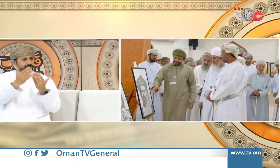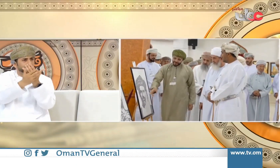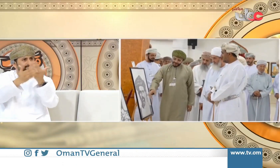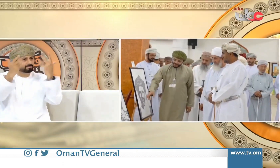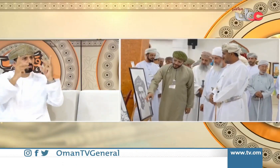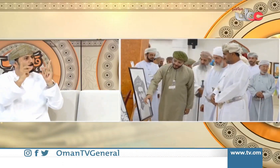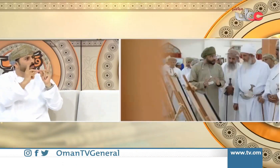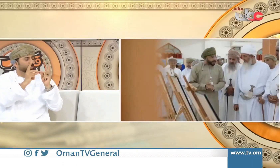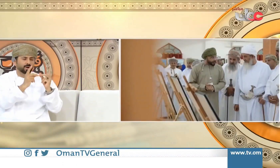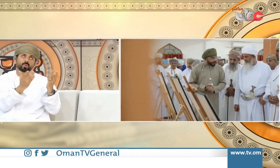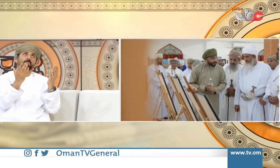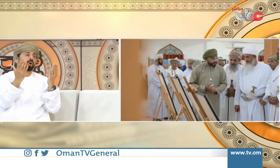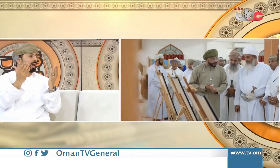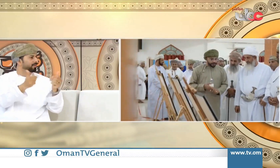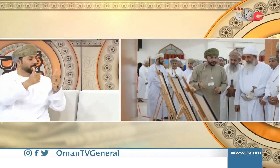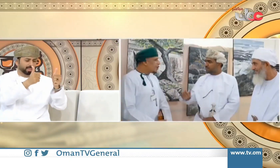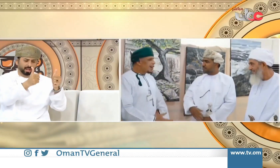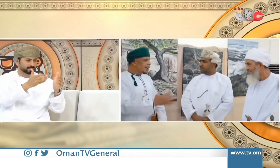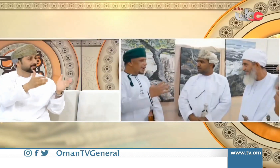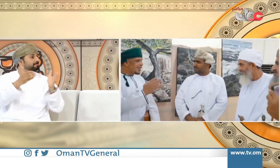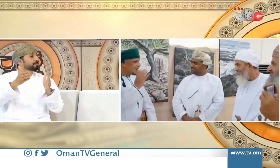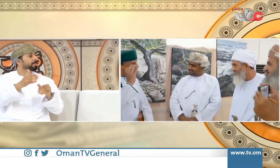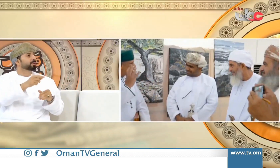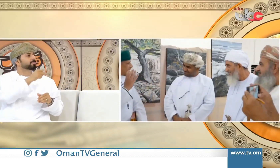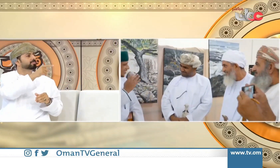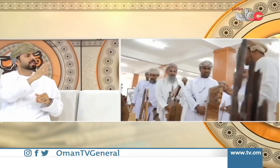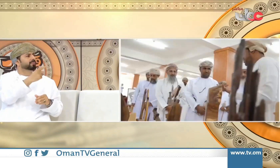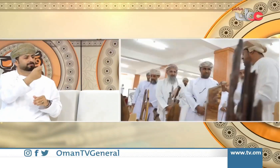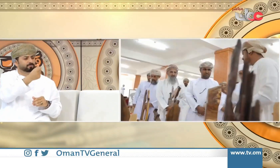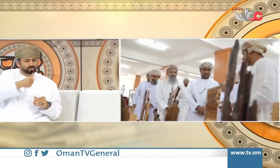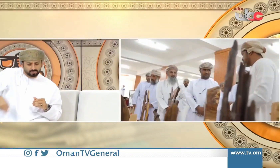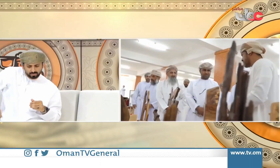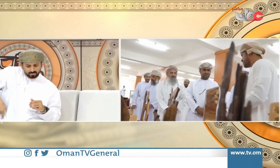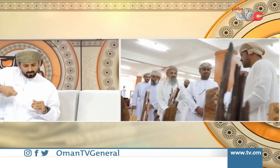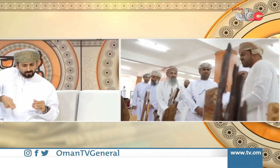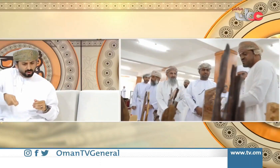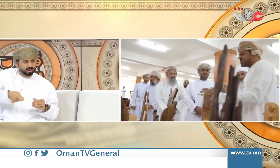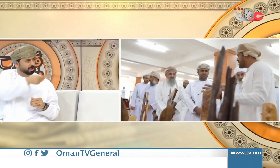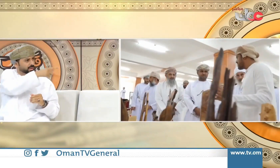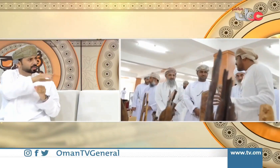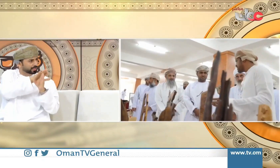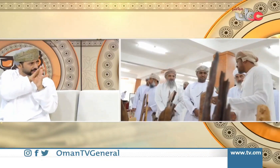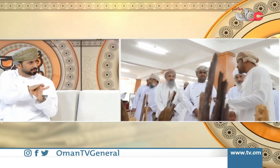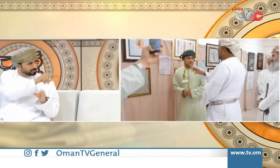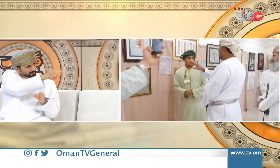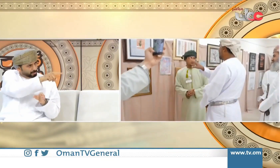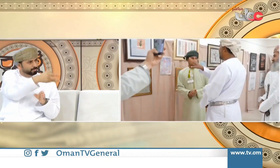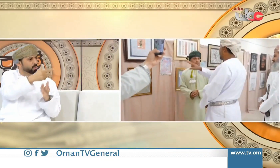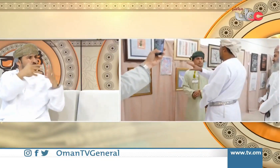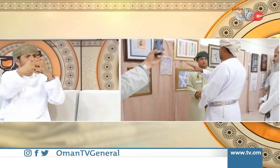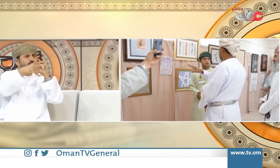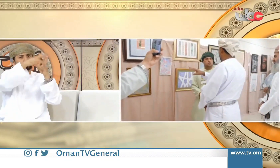على نفسك في أن يعني تنظيم هذا الملتقى. طبعا أنت